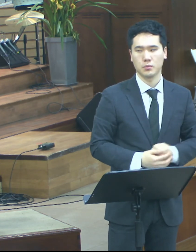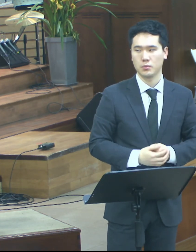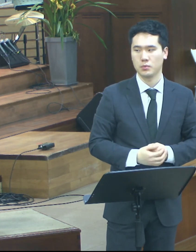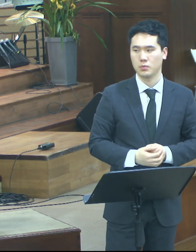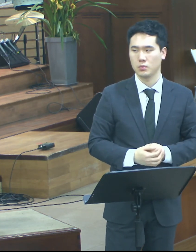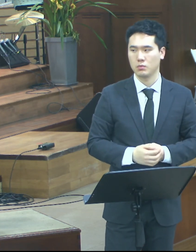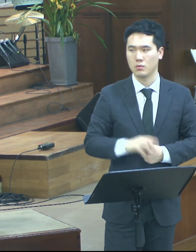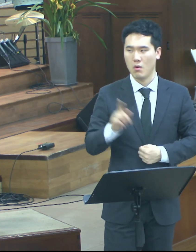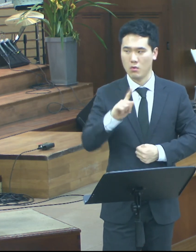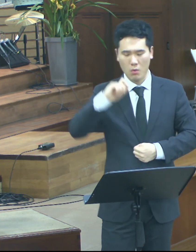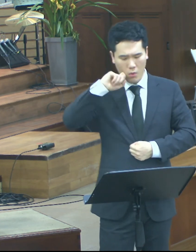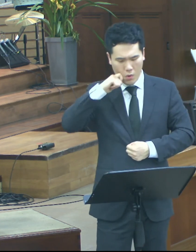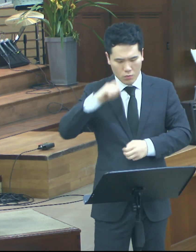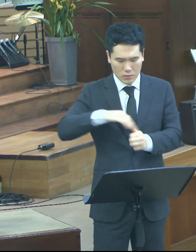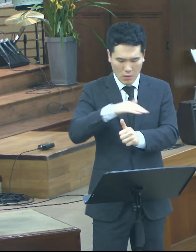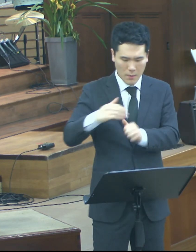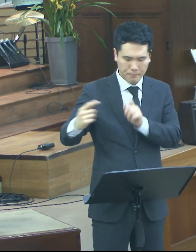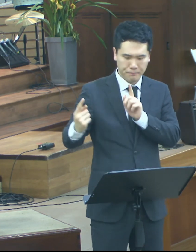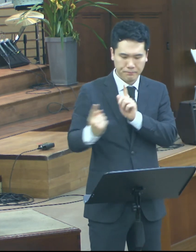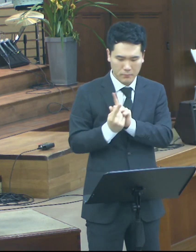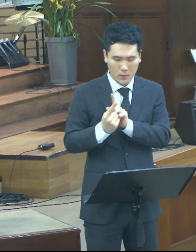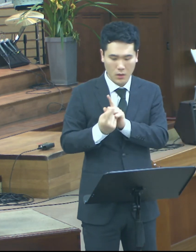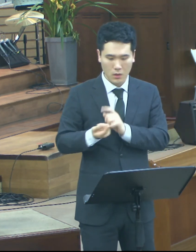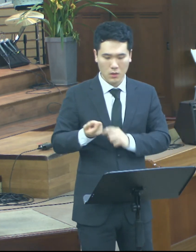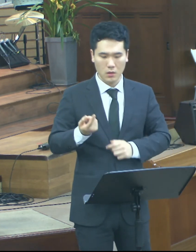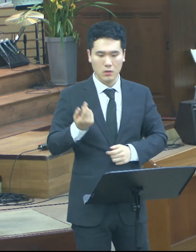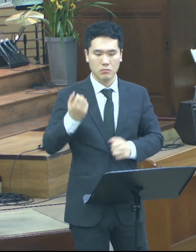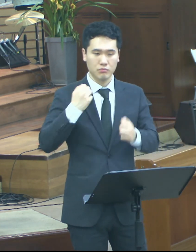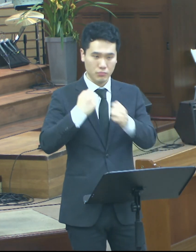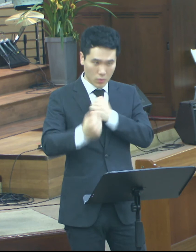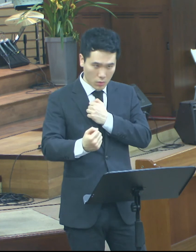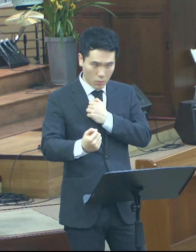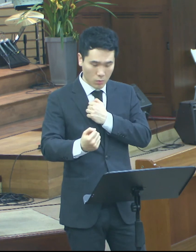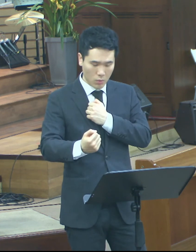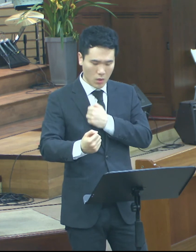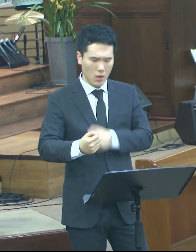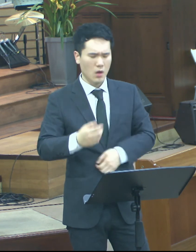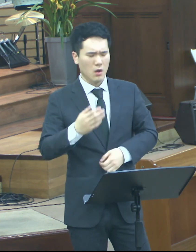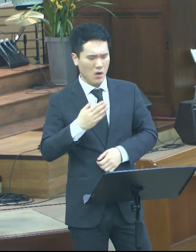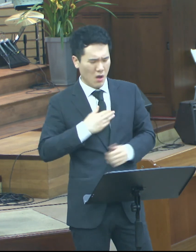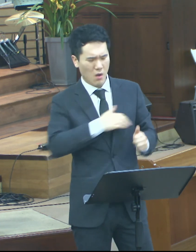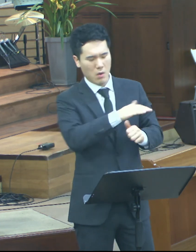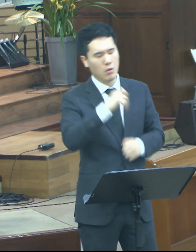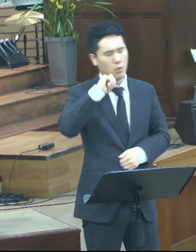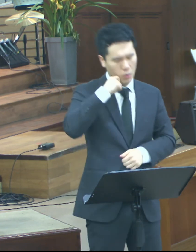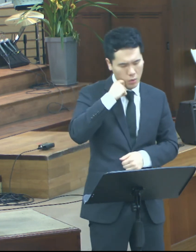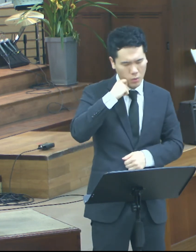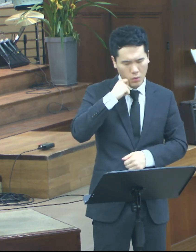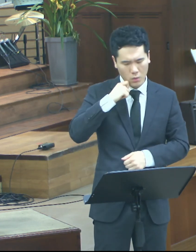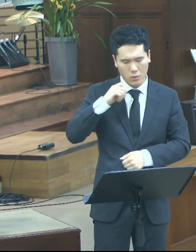어떤 어려운 상황 속에서 자꾸 환경이 어렵다, 현실이 어렵다, 앞으로 못 나간다 그러지